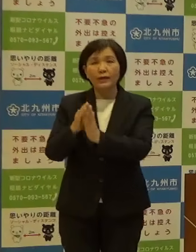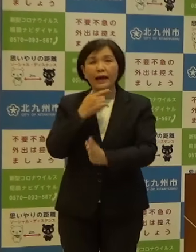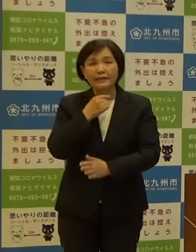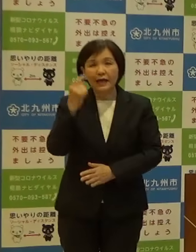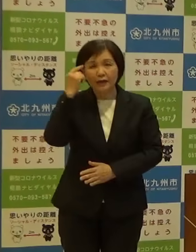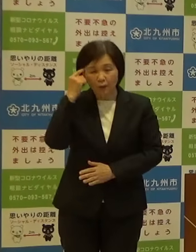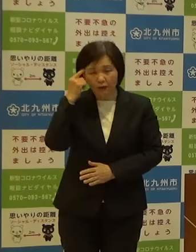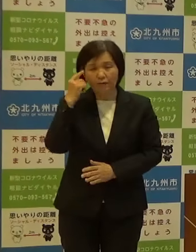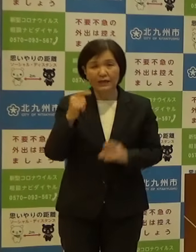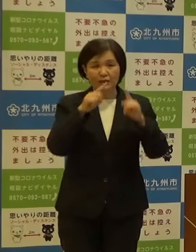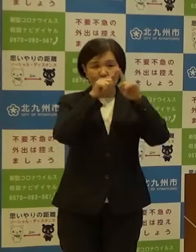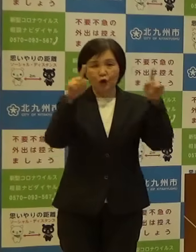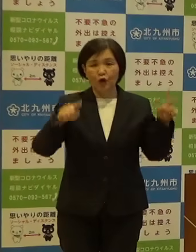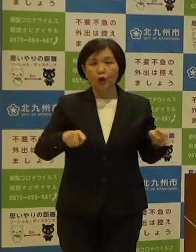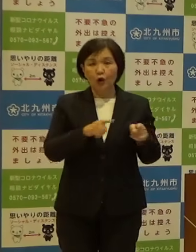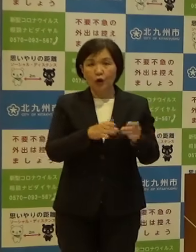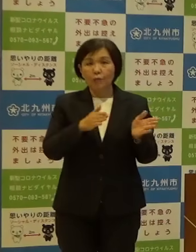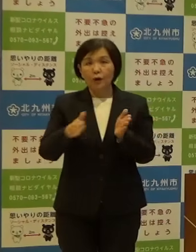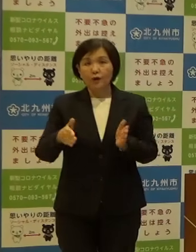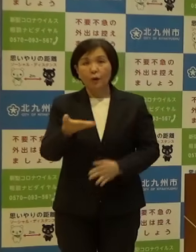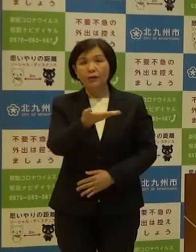フリップを用意してまいりました。